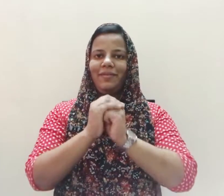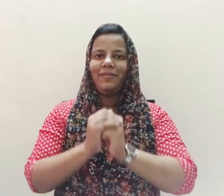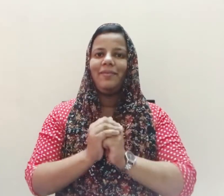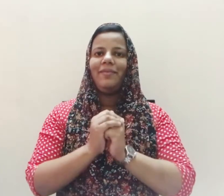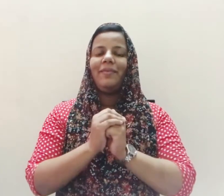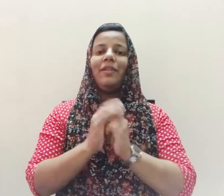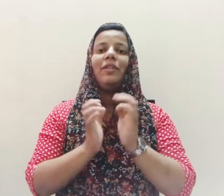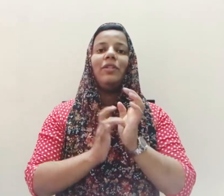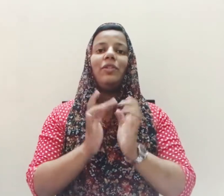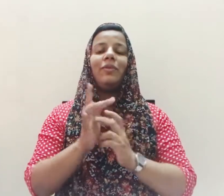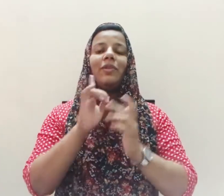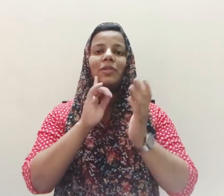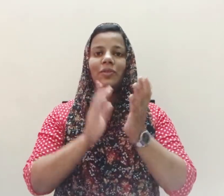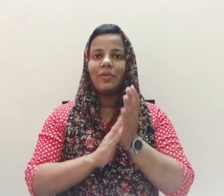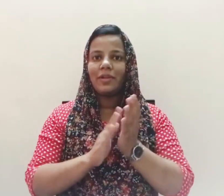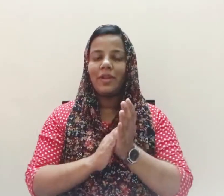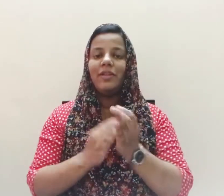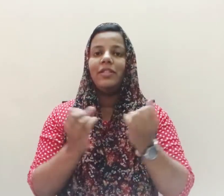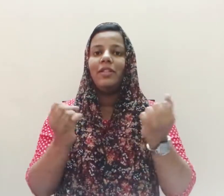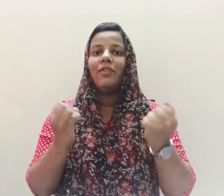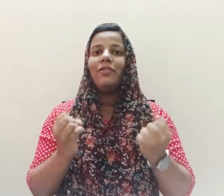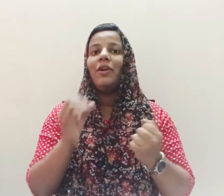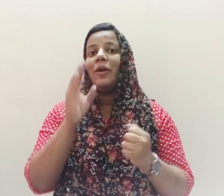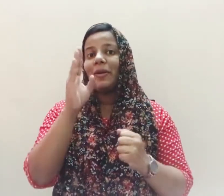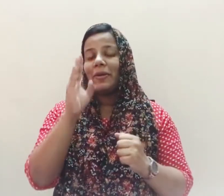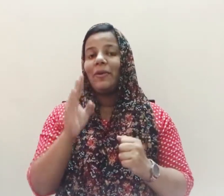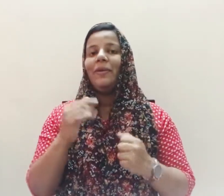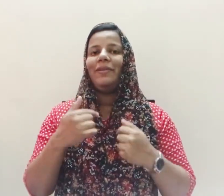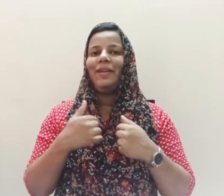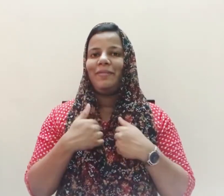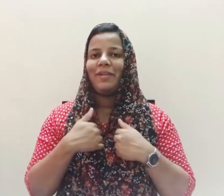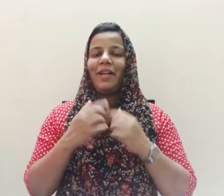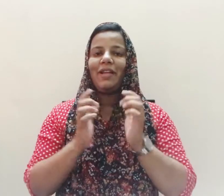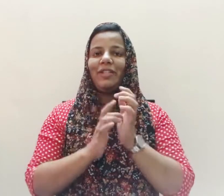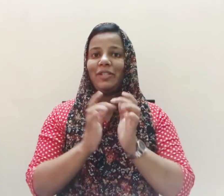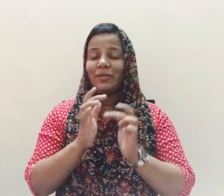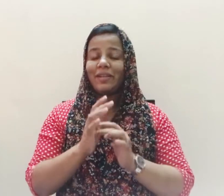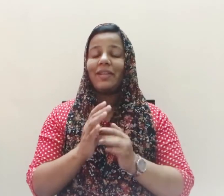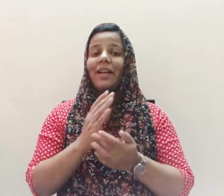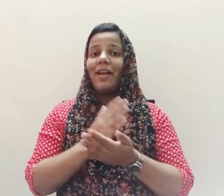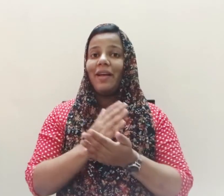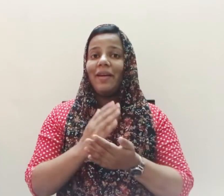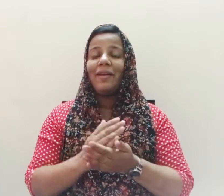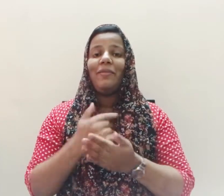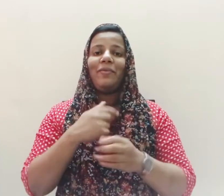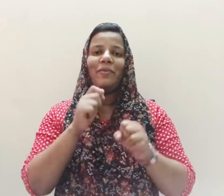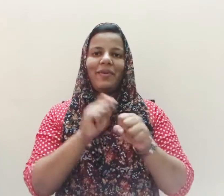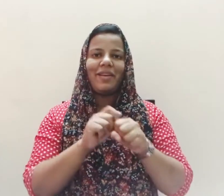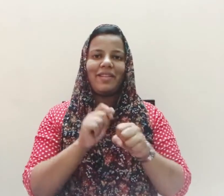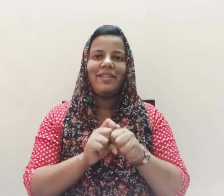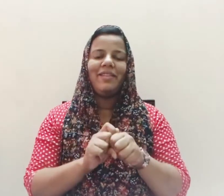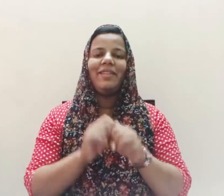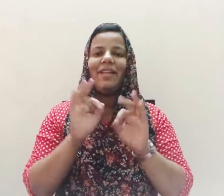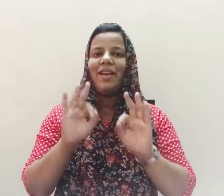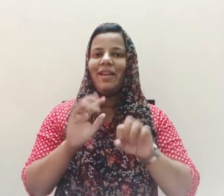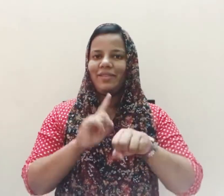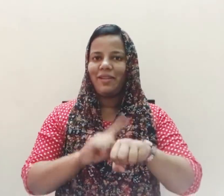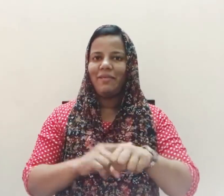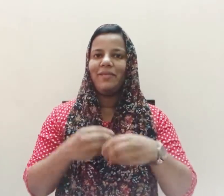ആരാധിക്കുവാൻ, കർത്താവിനെ സ്തുതിക്കുവാൻ സർവശക്തനായ നമ്മുടെ പിതാവ് നമുക്ക് യേശു ക്രിസ്തു മുഖാന്തരം ഒരുക്കി തന്നിരിക്കുന്ന നല്ല സമയത്തിനായിട്ട് നമുക്ക് നന്ദി